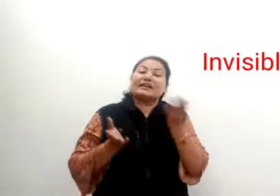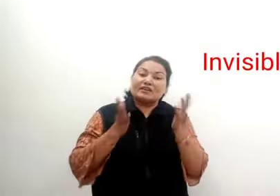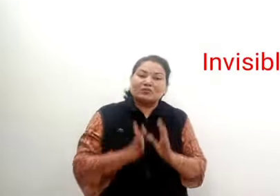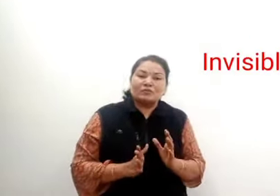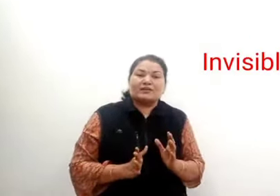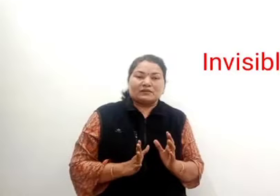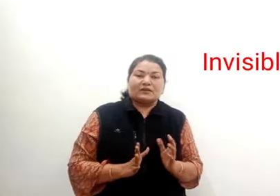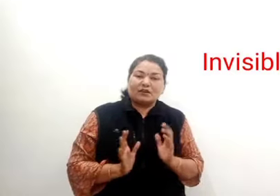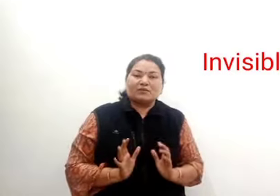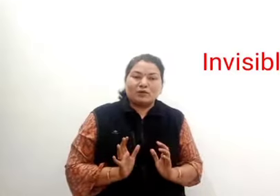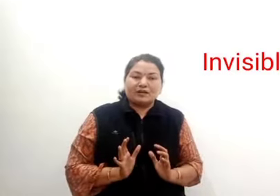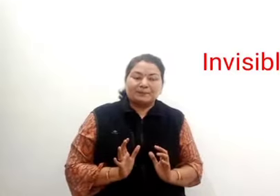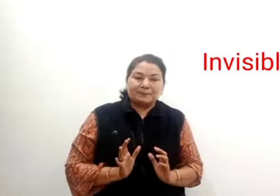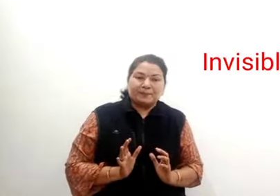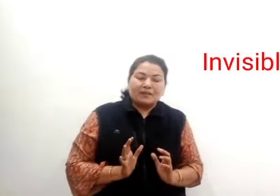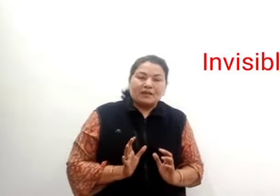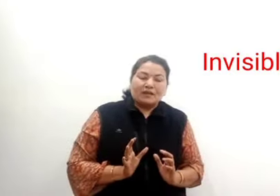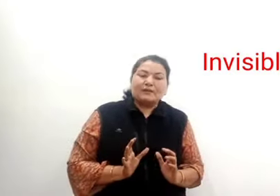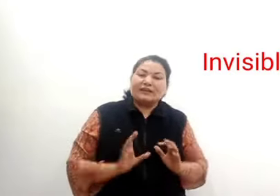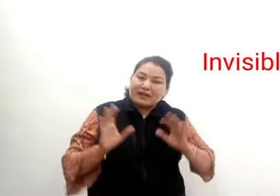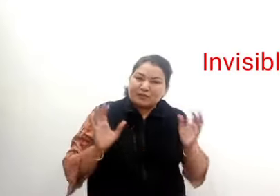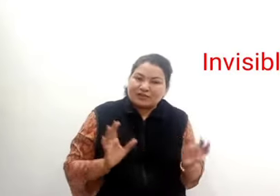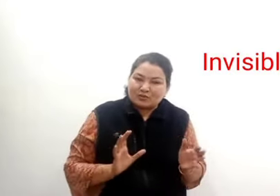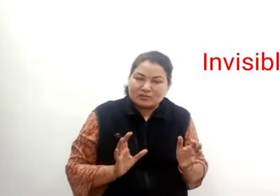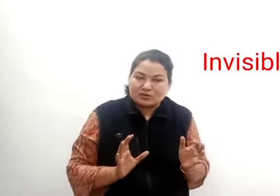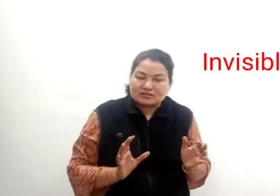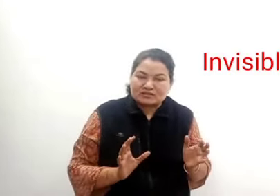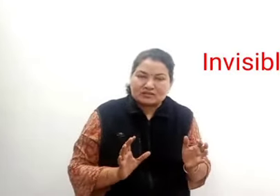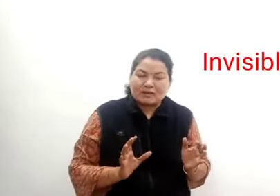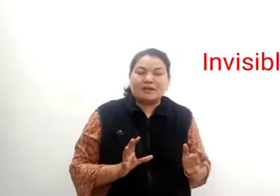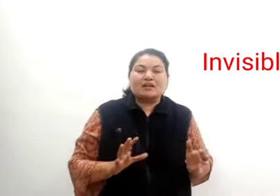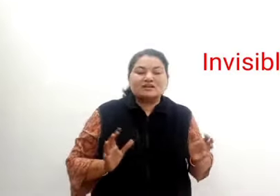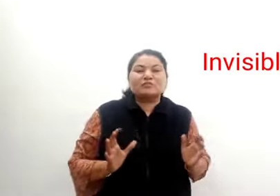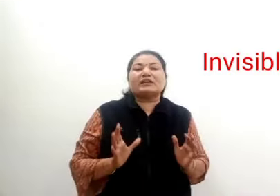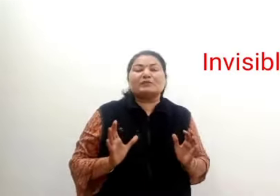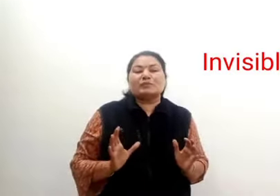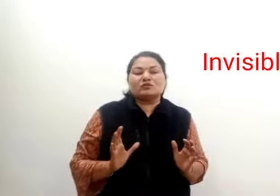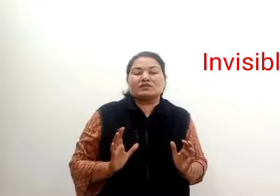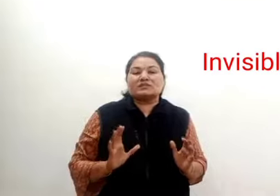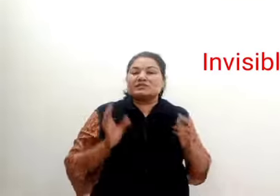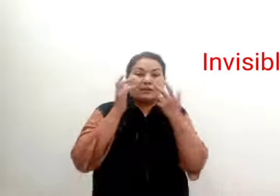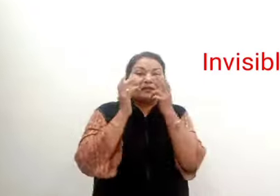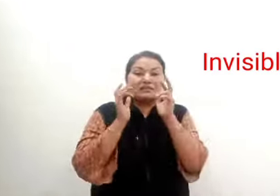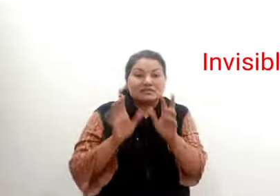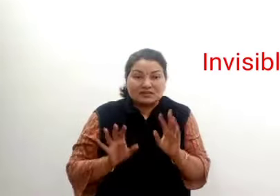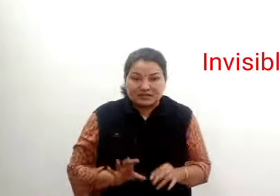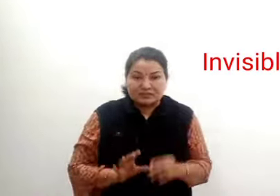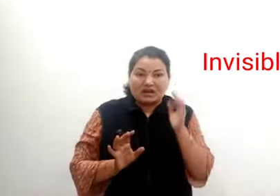again a movement in our body. आपल्या किडनी मध्ये काय मुवमेंट होत असतात, आपल्या लंग्स मध्ये काय मुवमेंट्स होत असतात जे आपल्याला दिसत नाहीत. वी